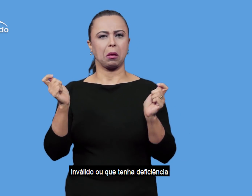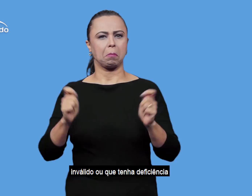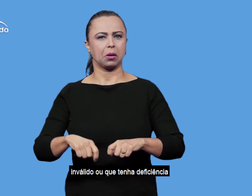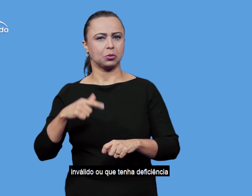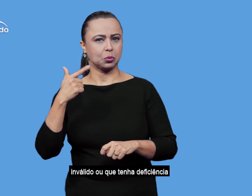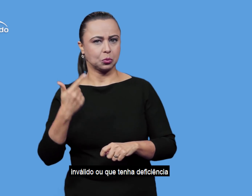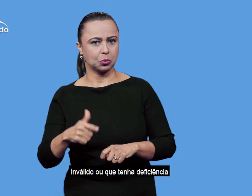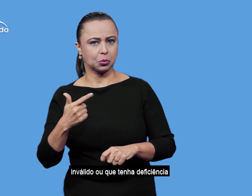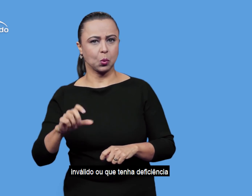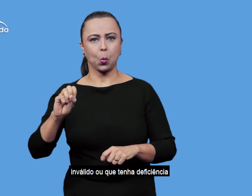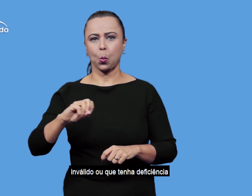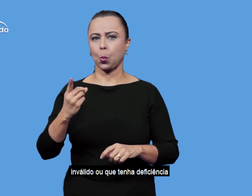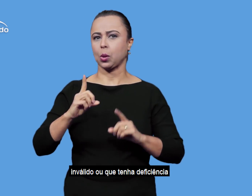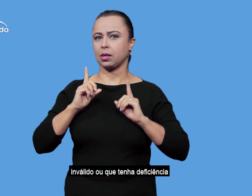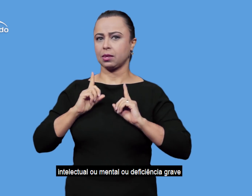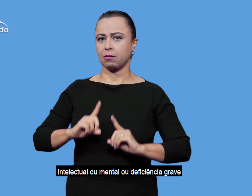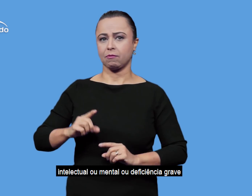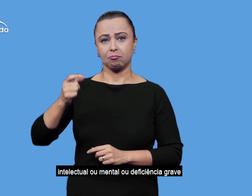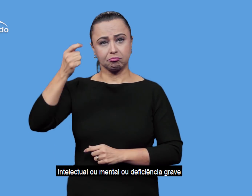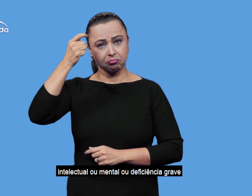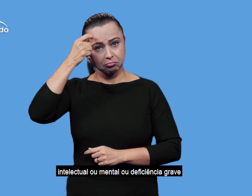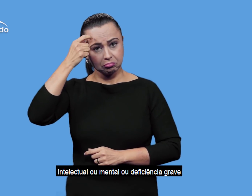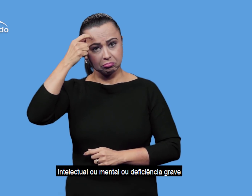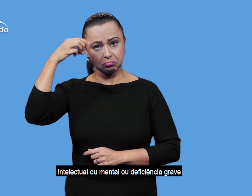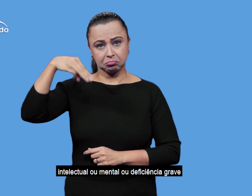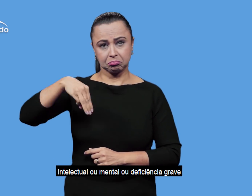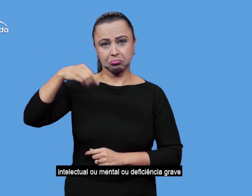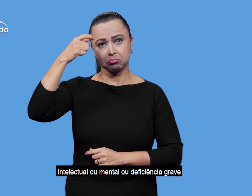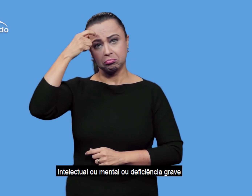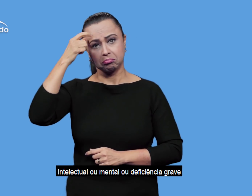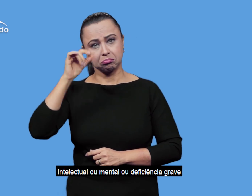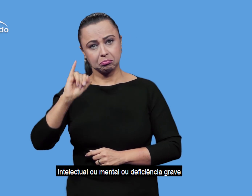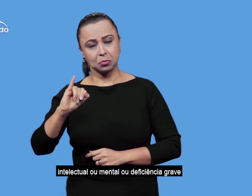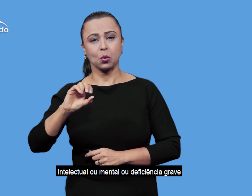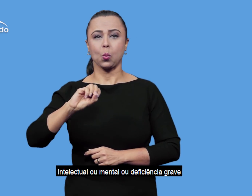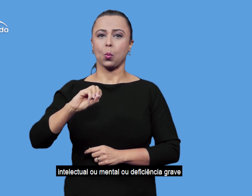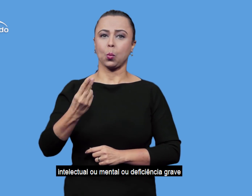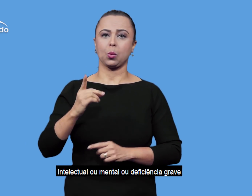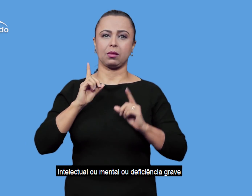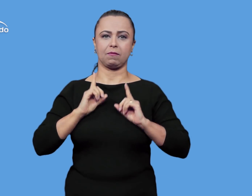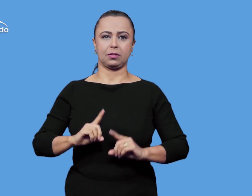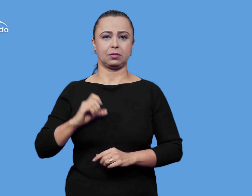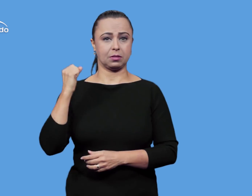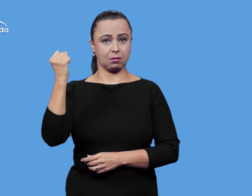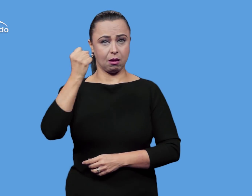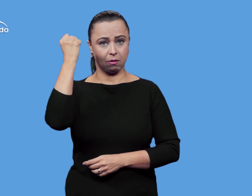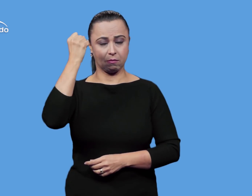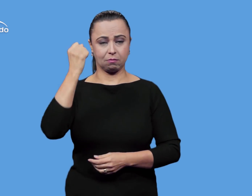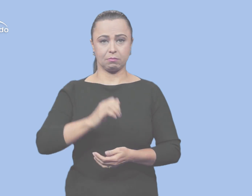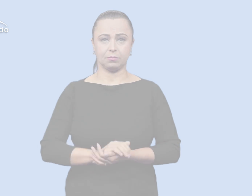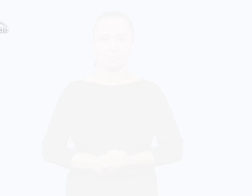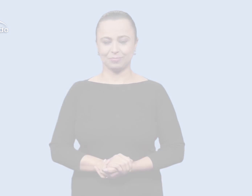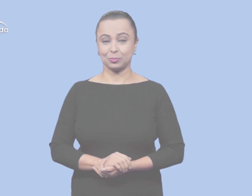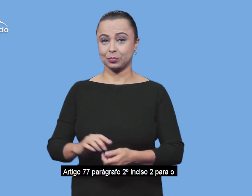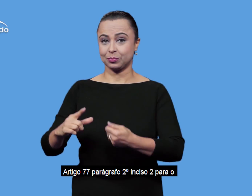ou que tenha deficiência intelectual ou mental ou deficiência grave o artigo